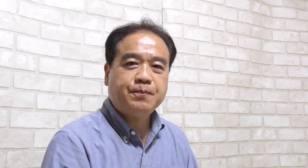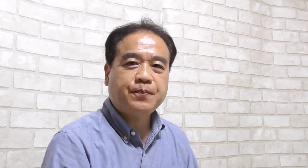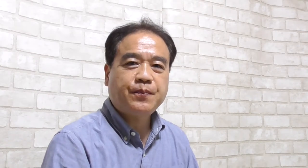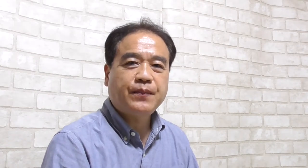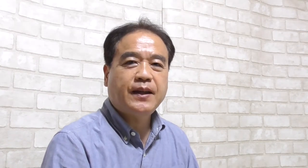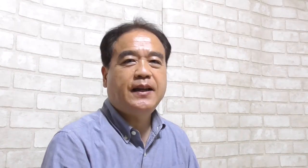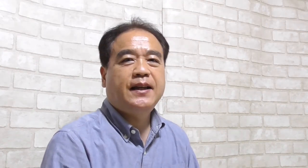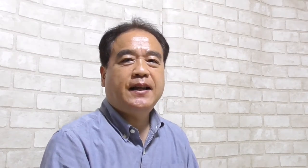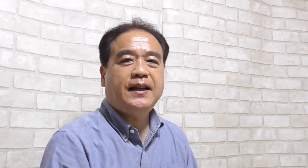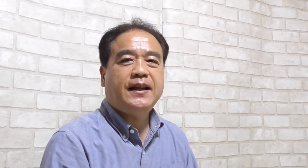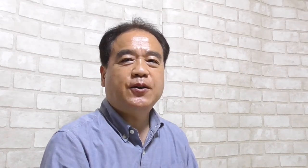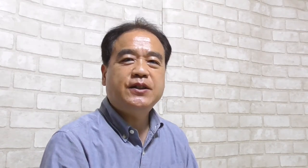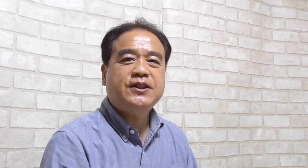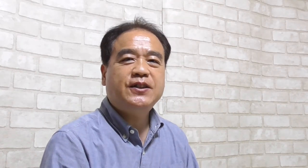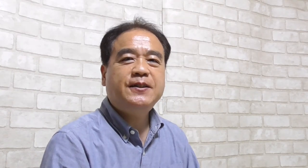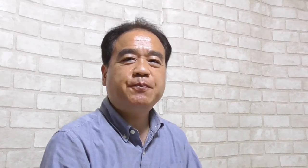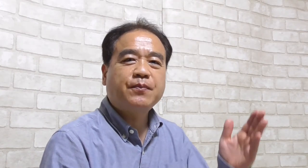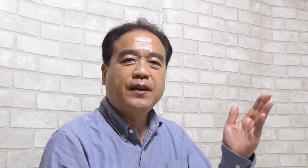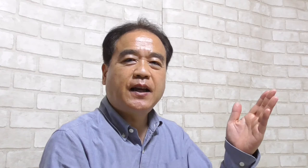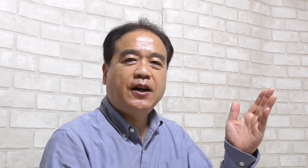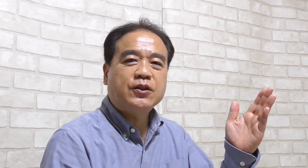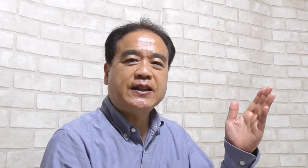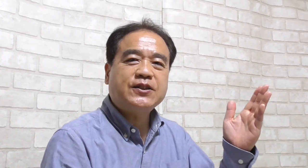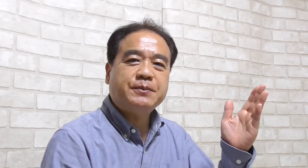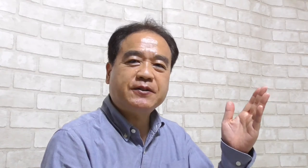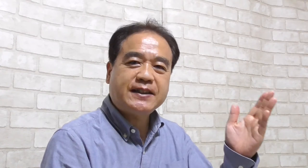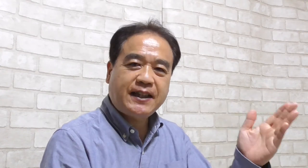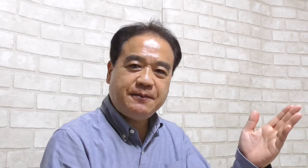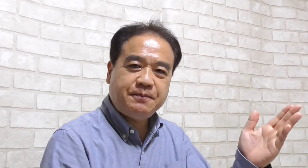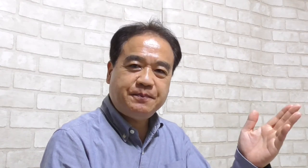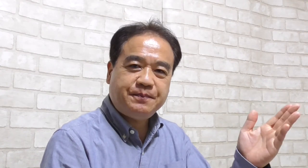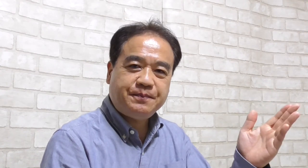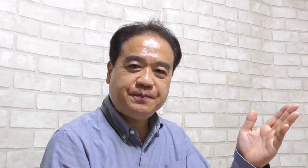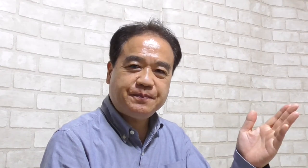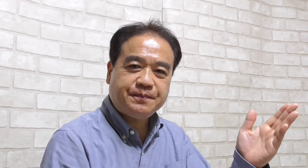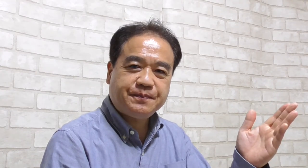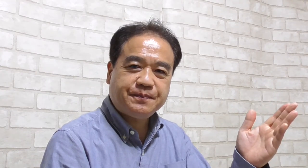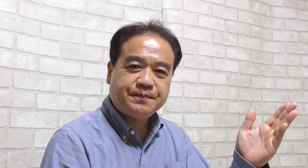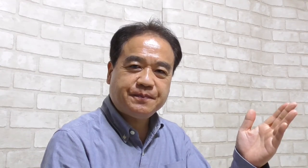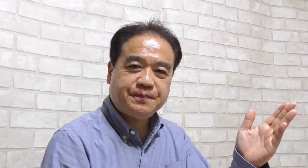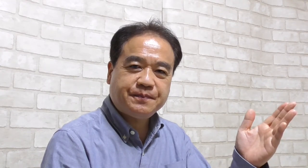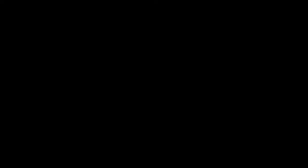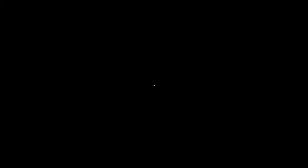言、ご一緒にお楽しみください。